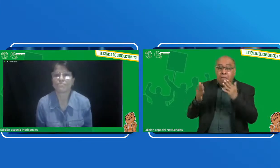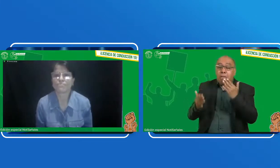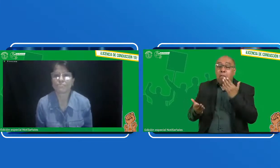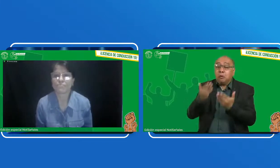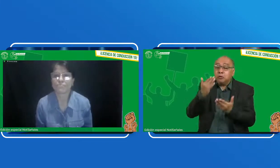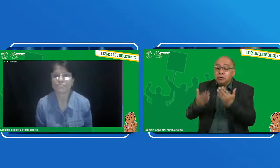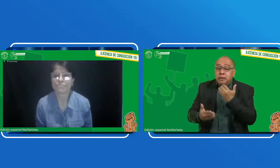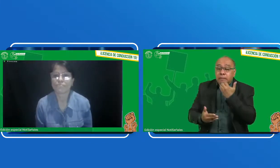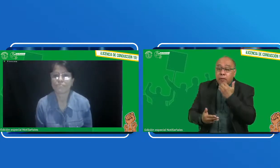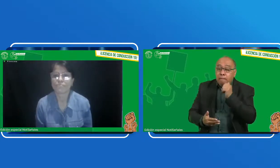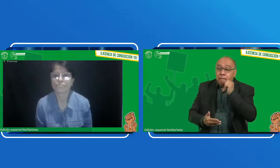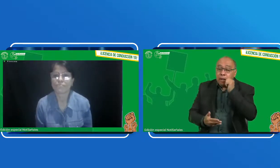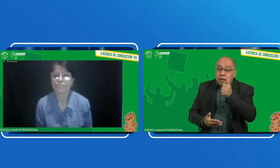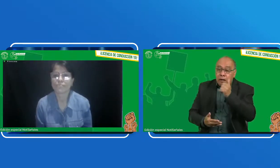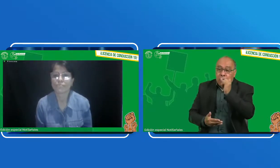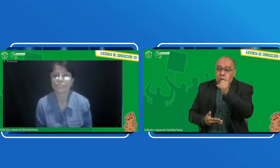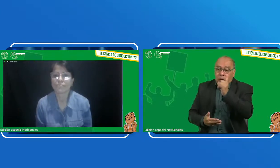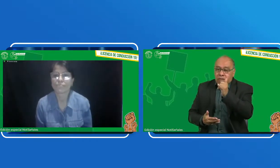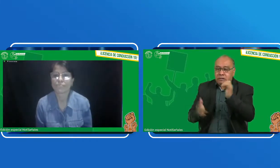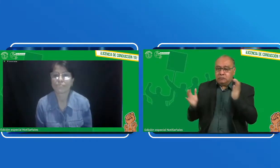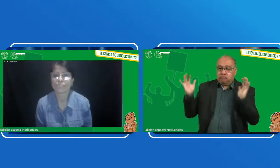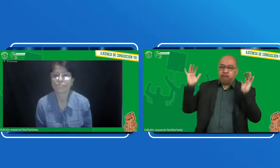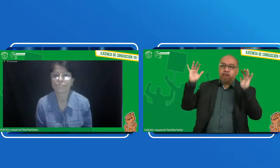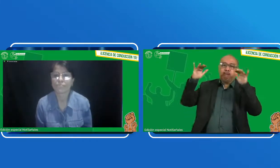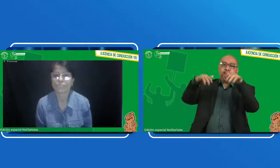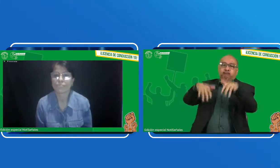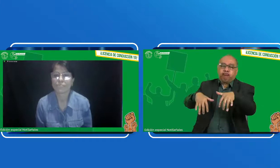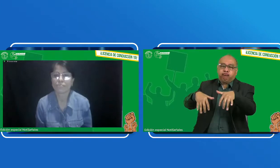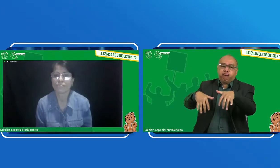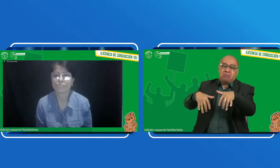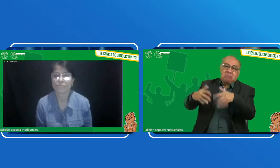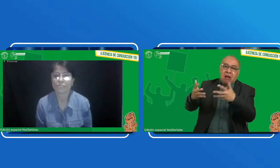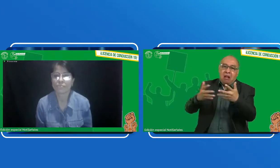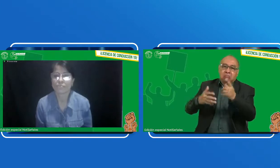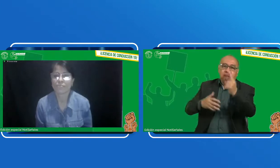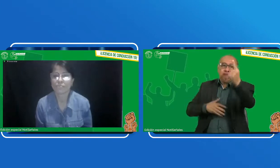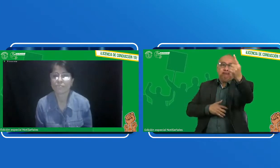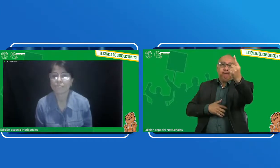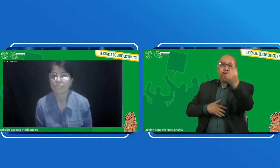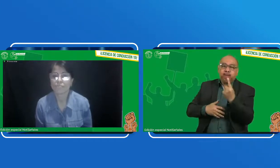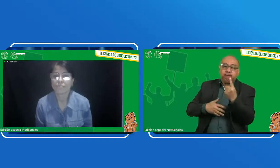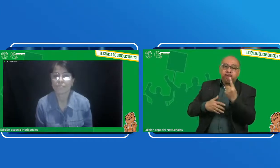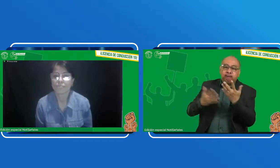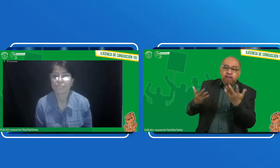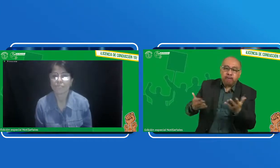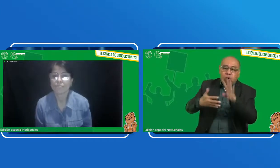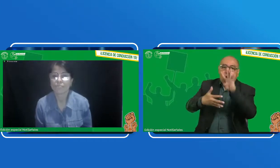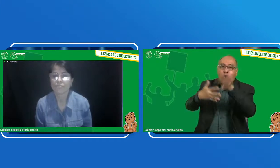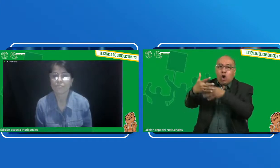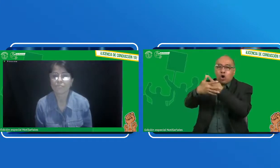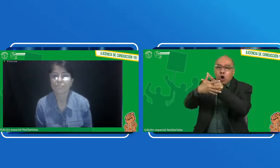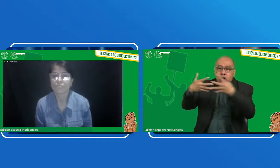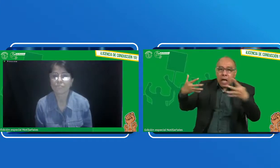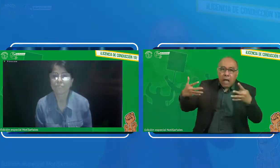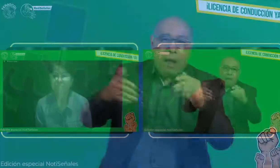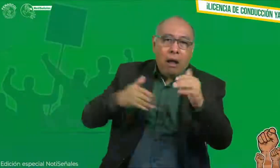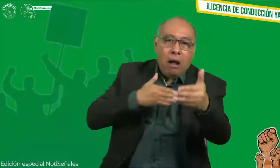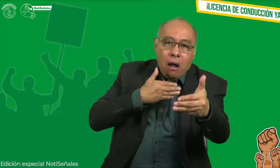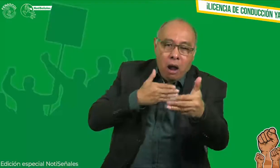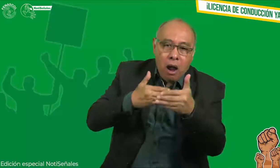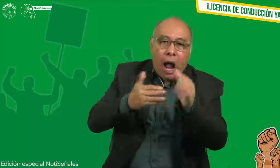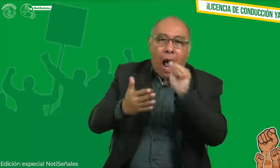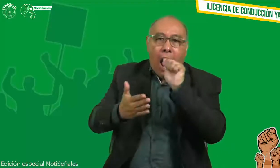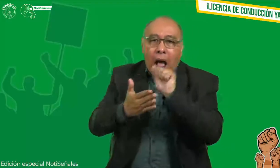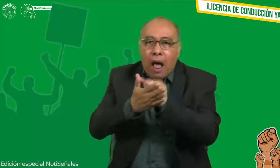explicas. Muchas gracias, Sandra, por la clara explicación. Porque pensemos en que probablemente pues estamos allá